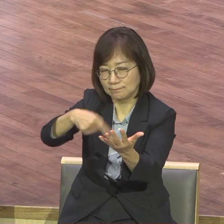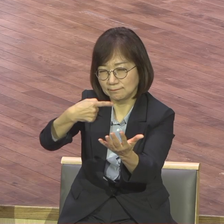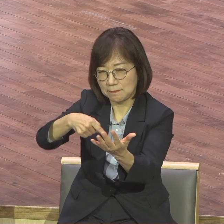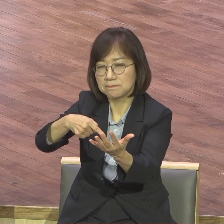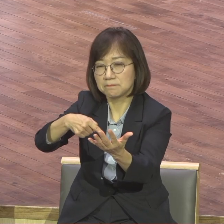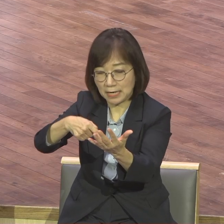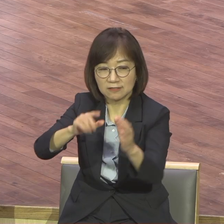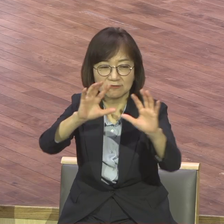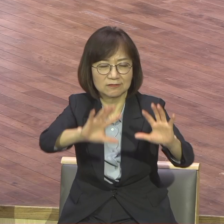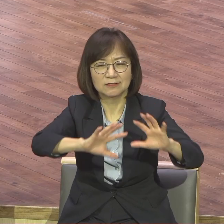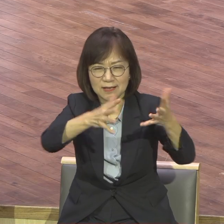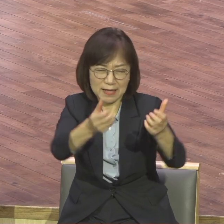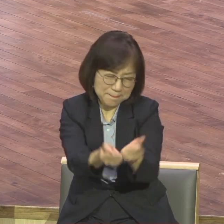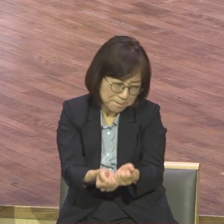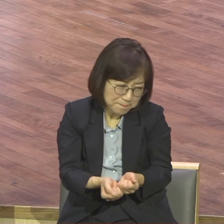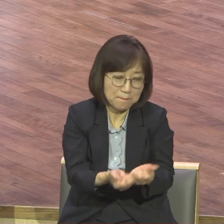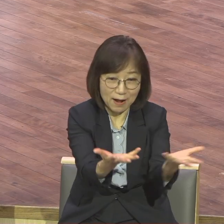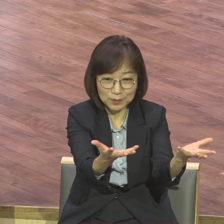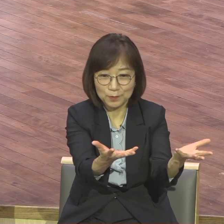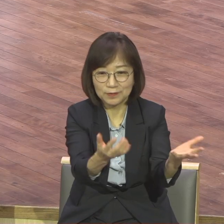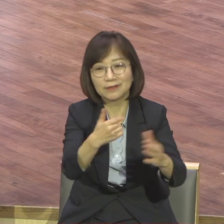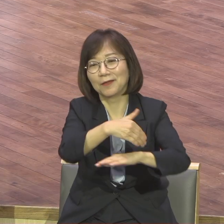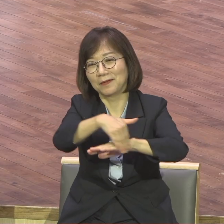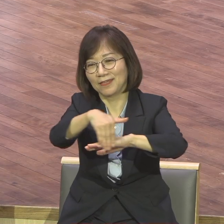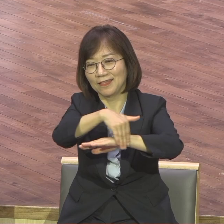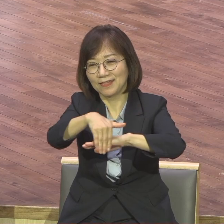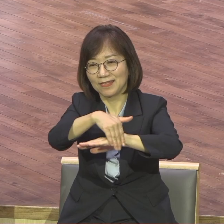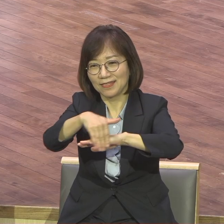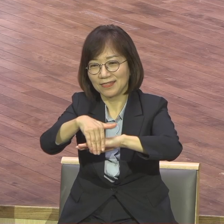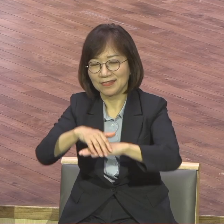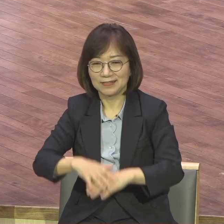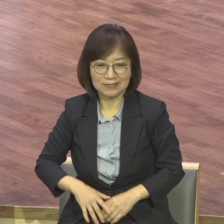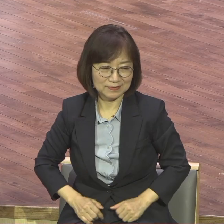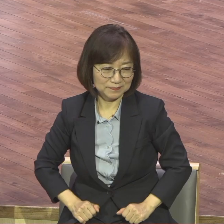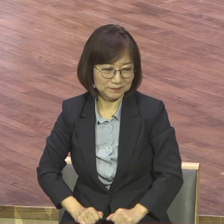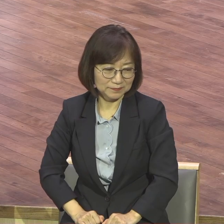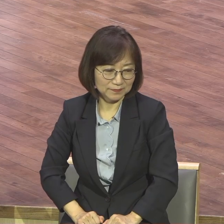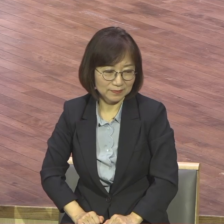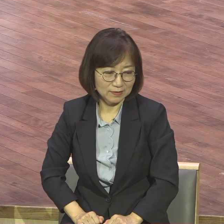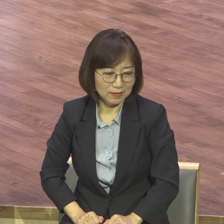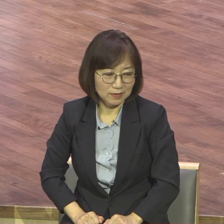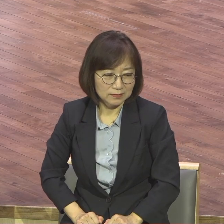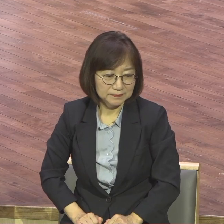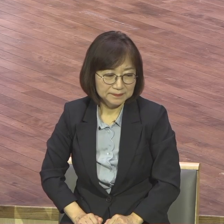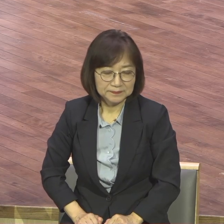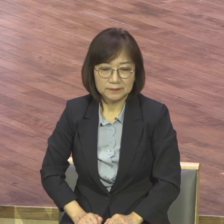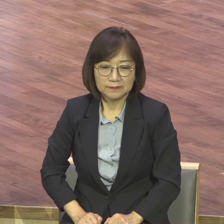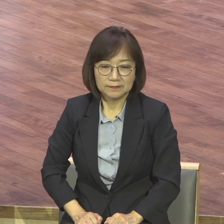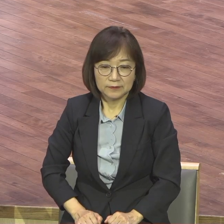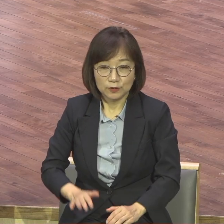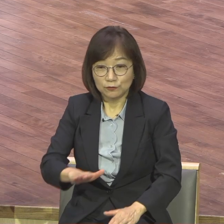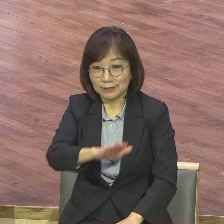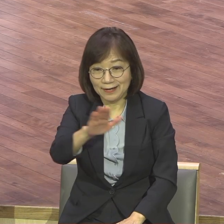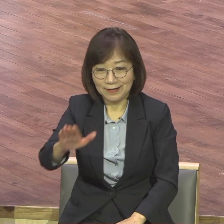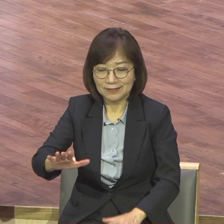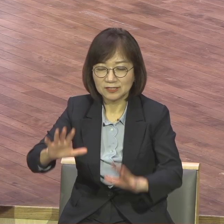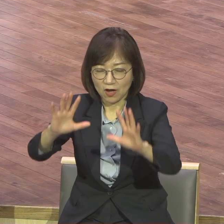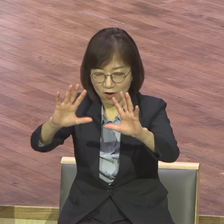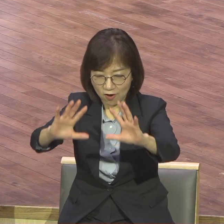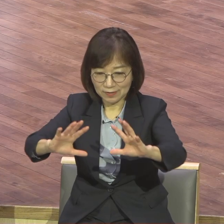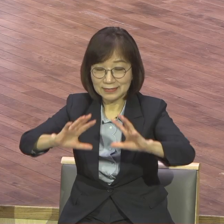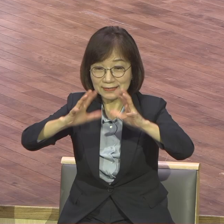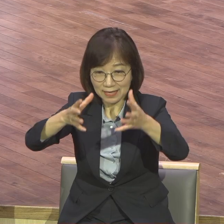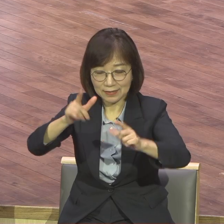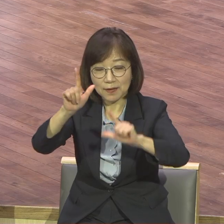이 복음 가지고 이것밖에 없어요. 제가 전 세계 역사를 알고 지금 전